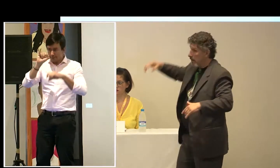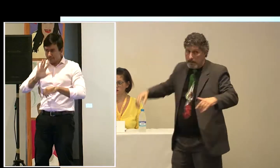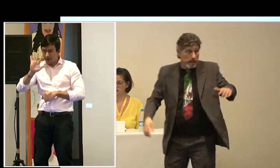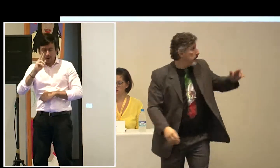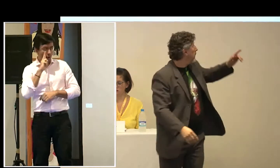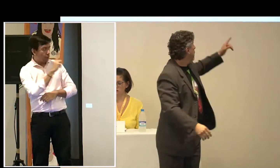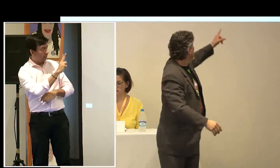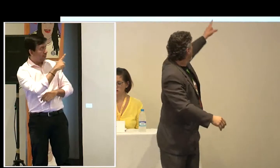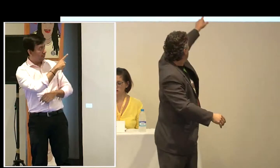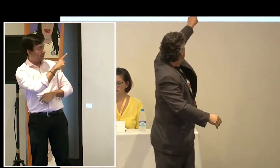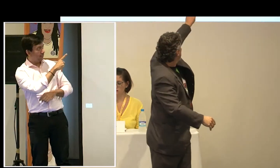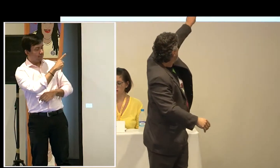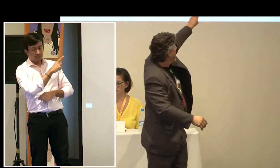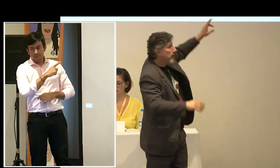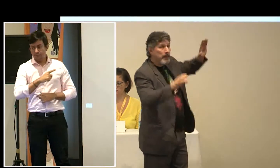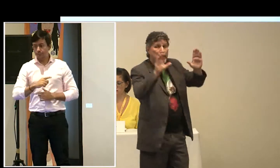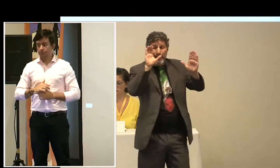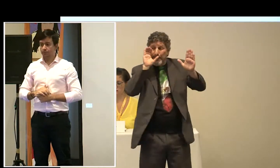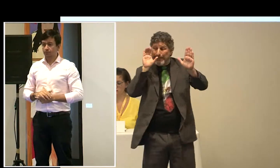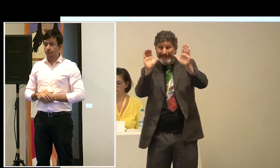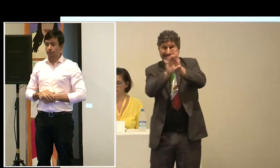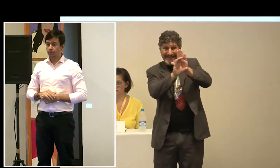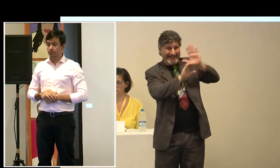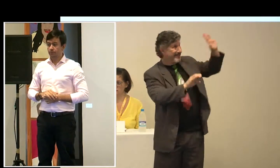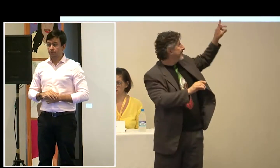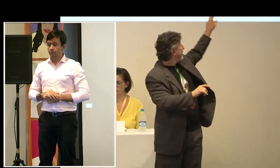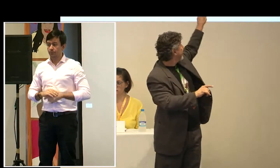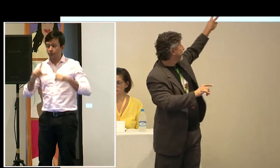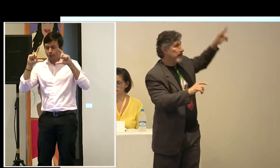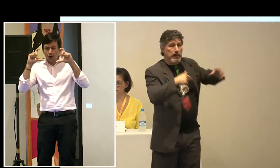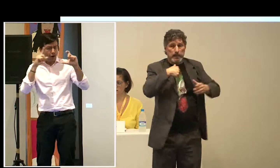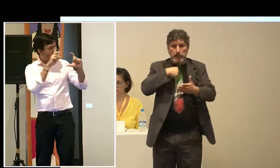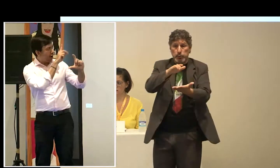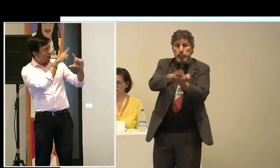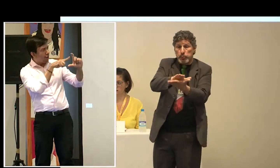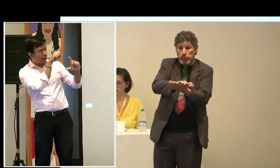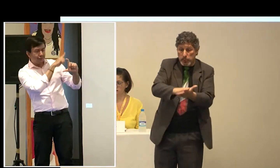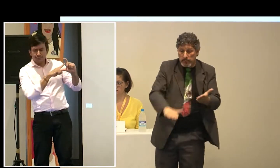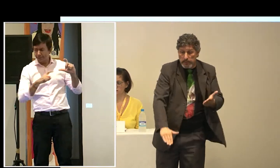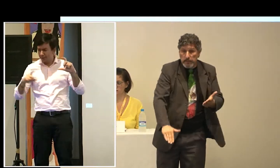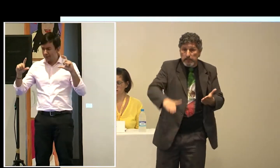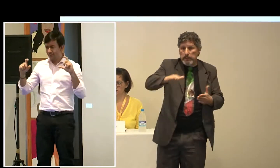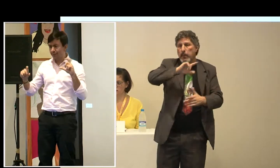México. Eu vou mostrar para vocês algumas fotos, vocês podem ver.